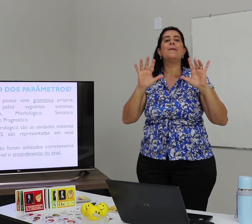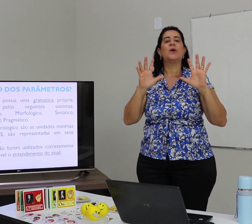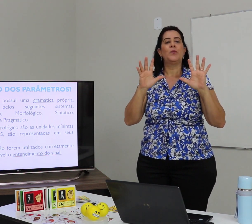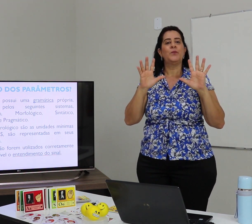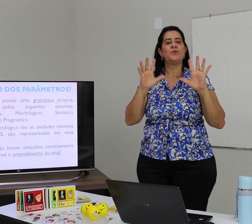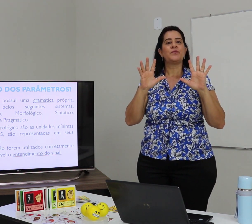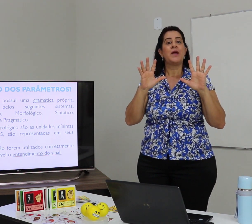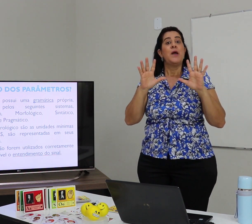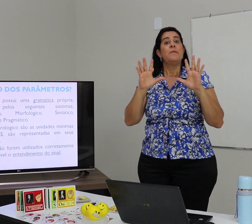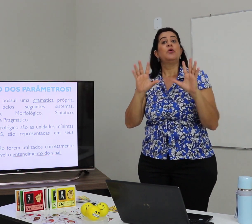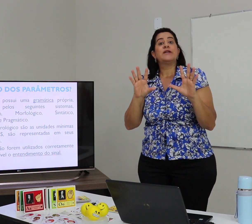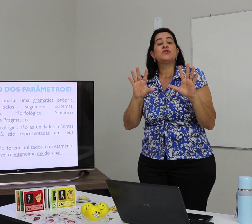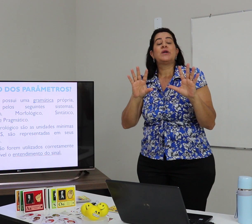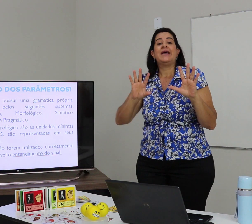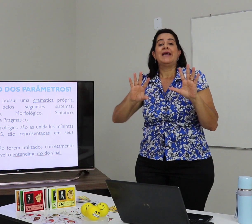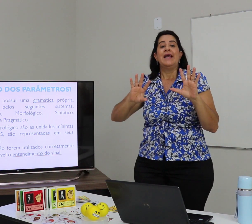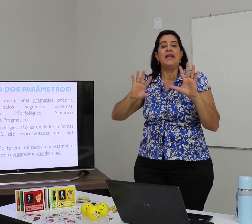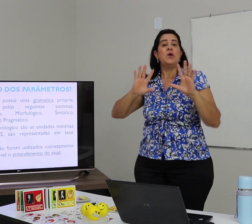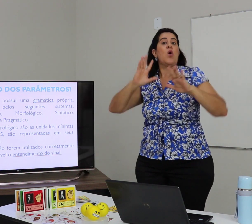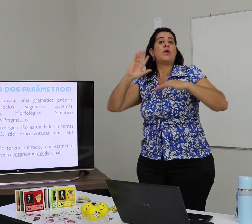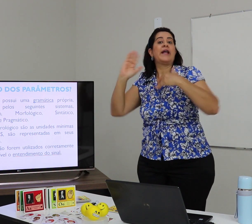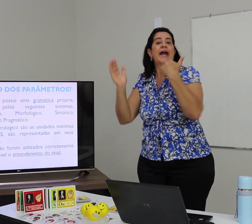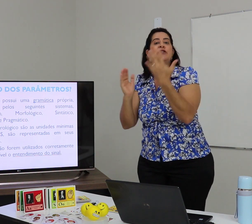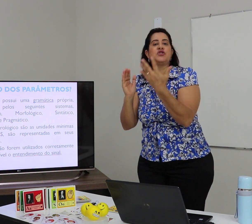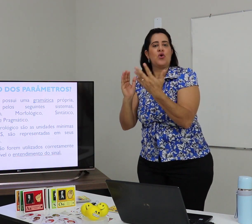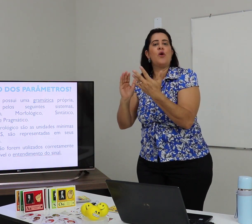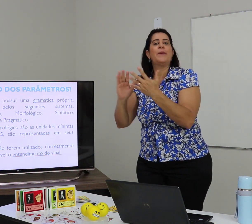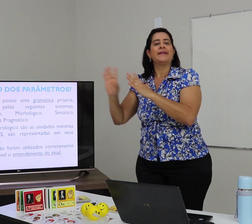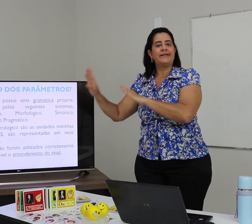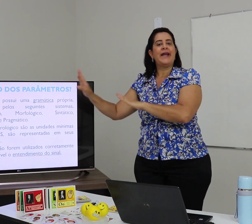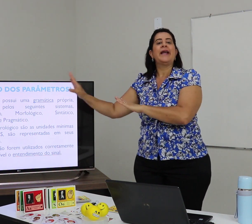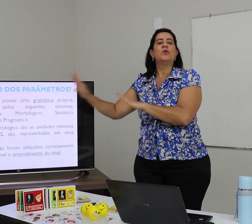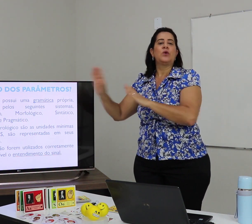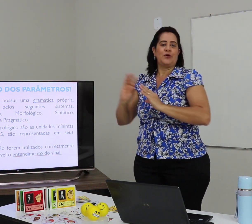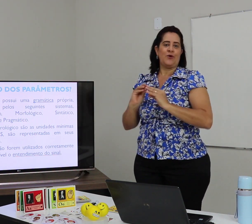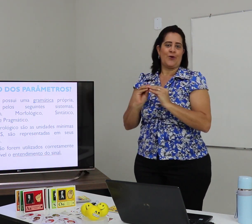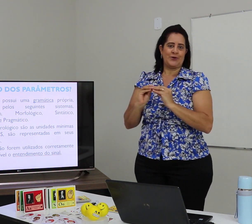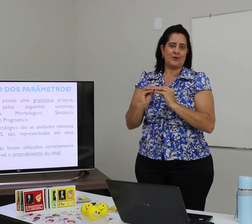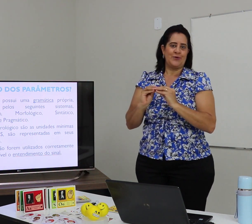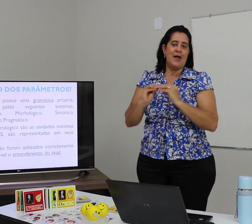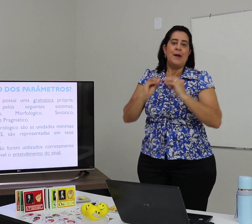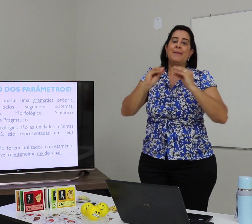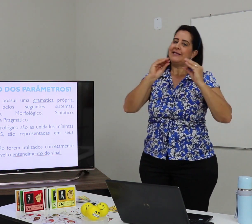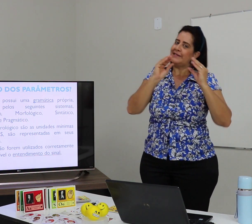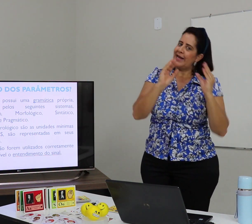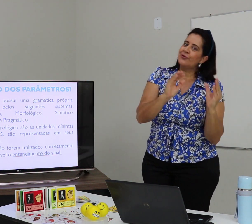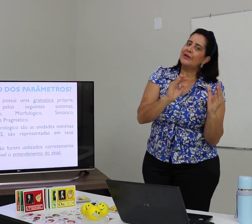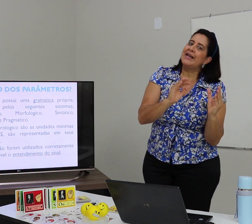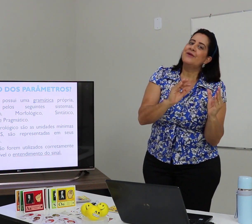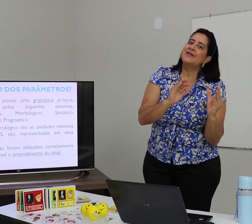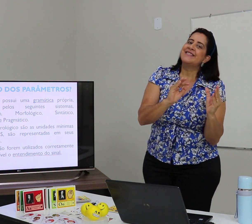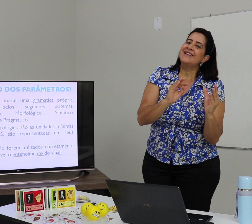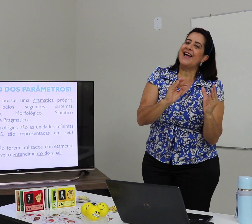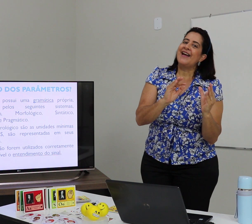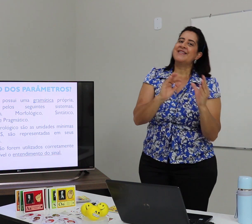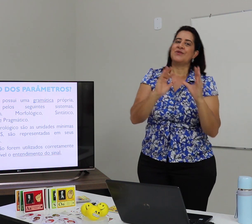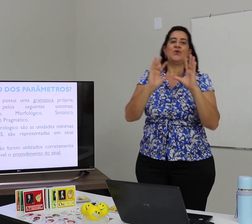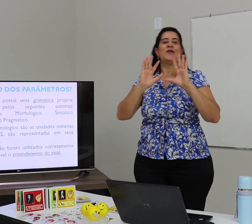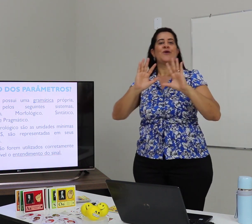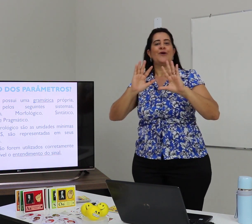a mão. Por isso que em qualquer idioma tem o quirológico. Mas dentro da língua de sinais, o